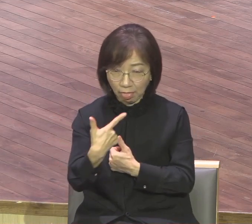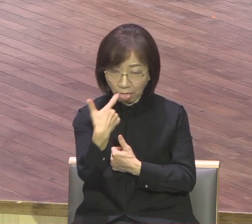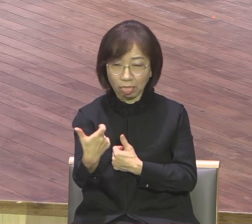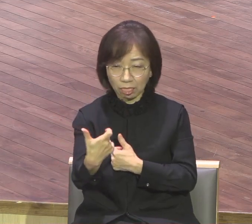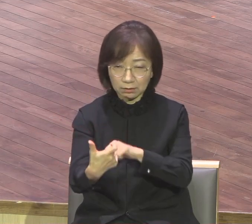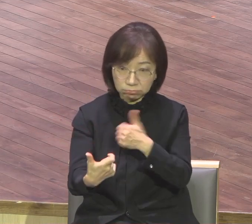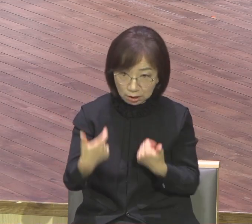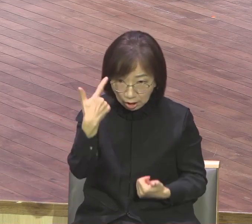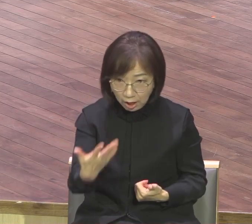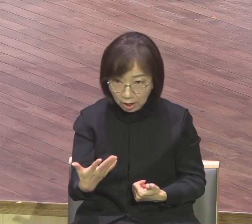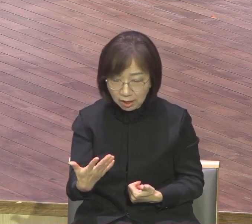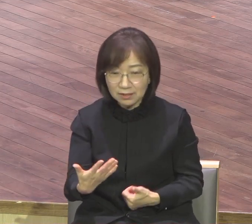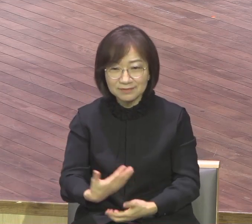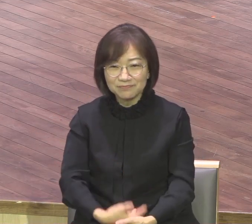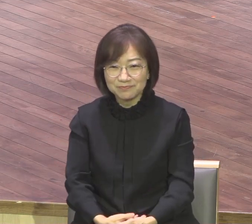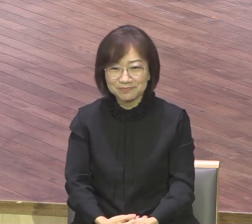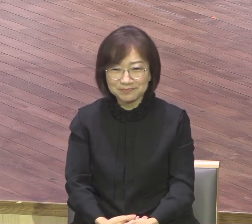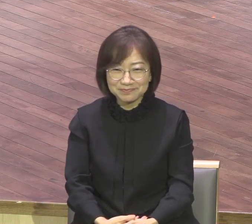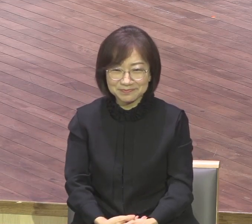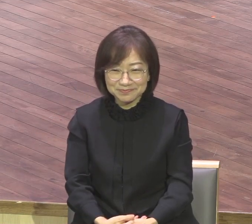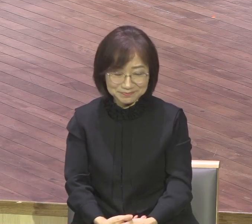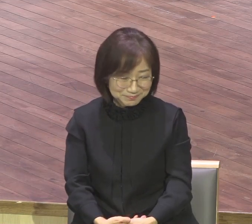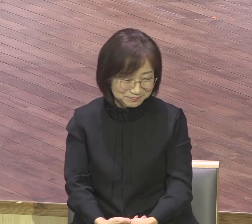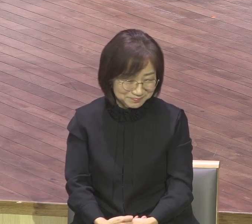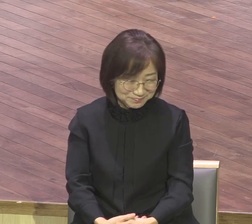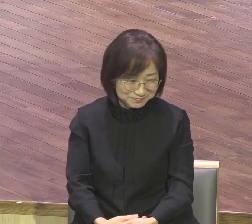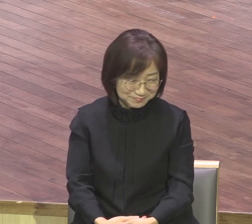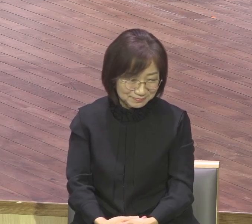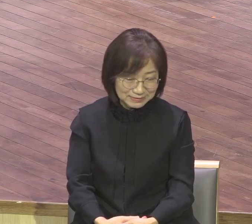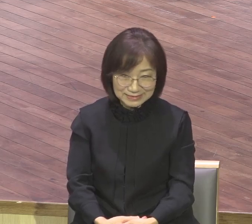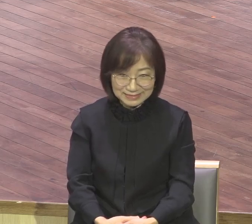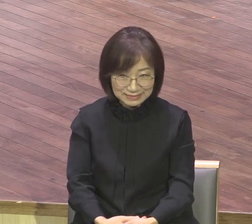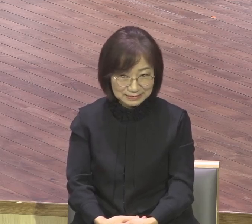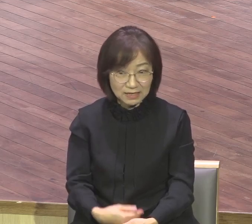Si lo hago fuerte, ¿me dispararán con la arma?